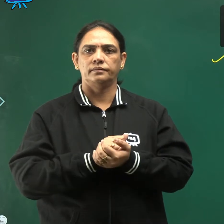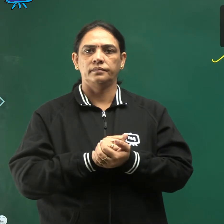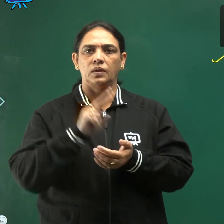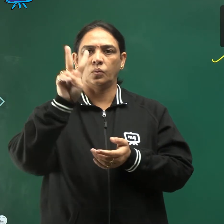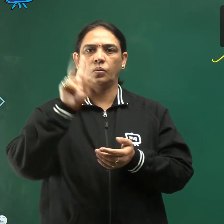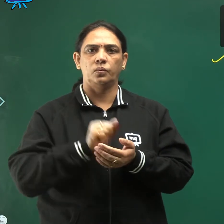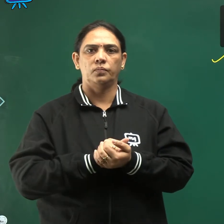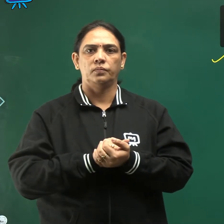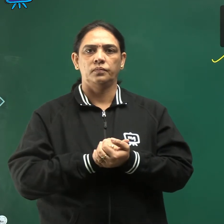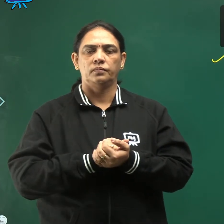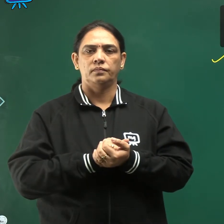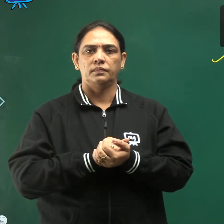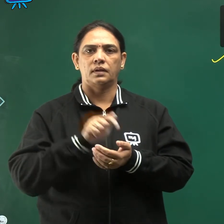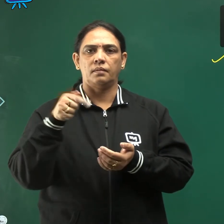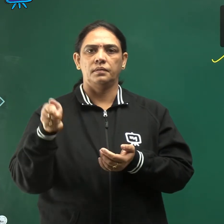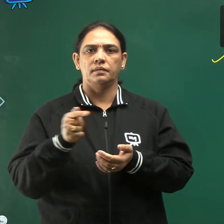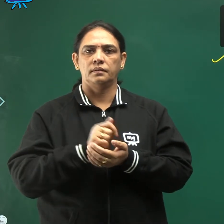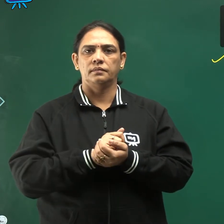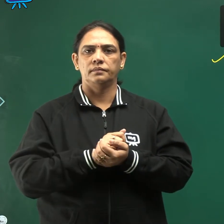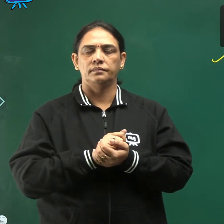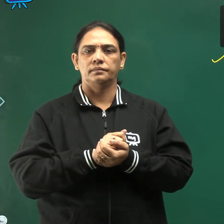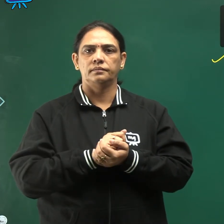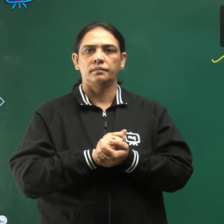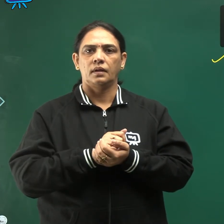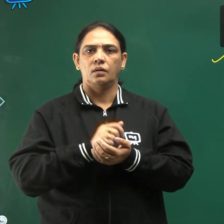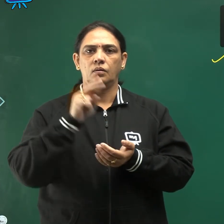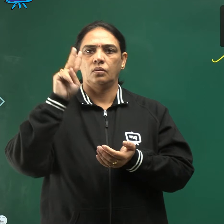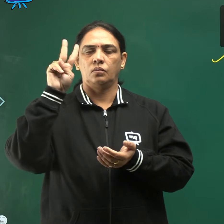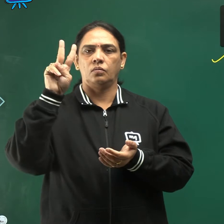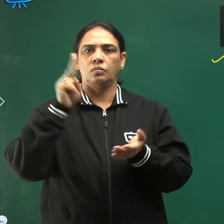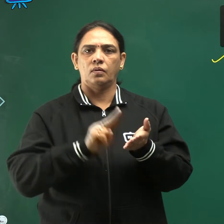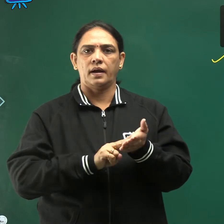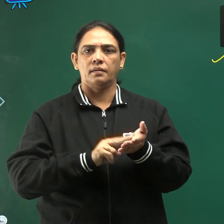2, तब 2n बराबर